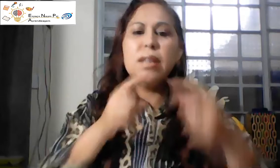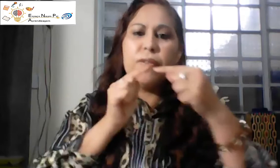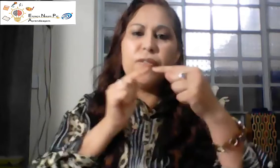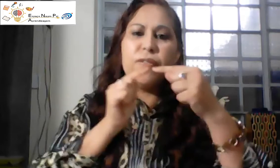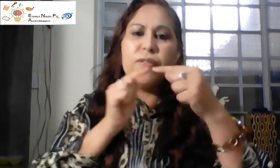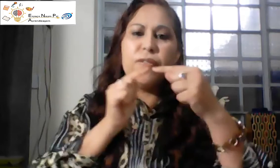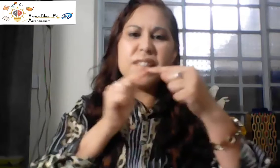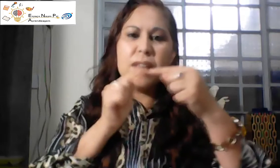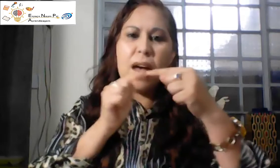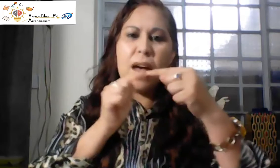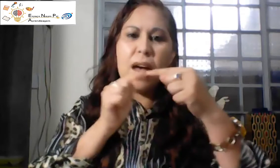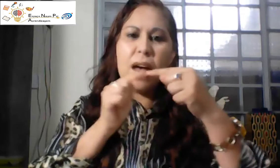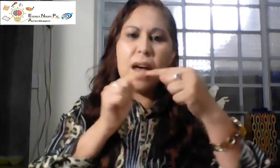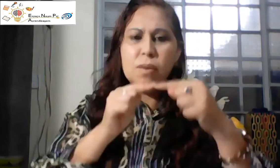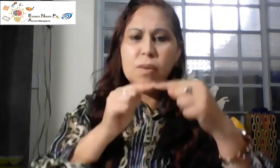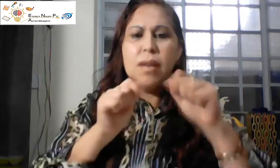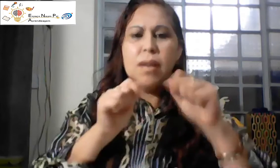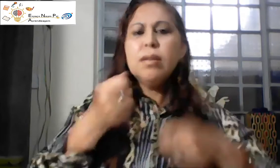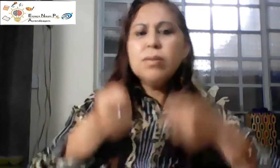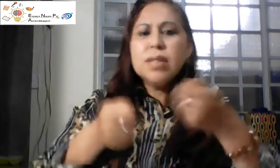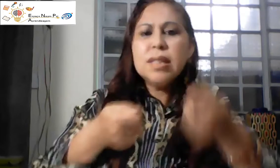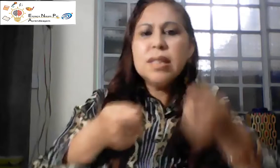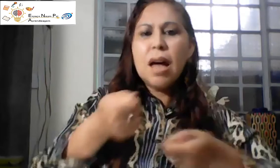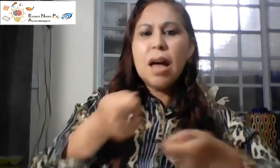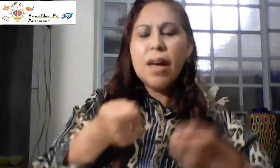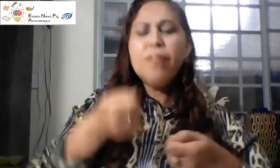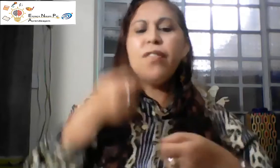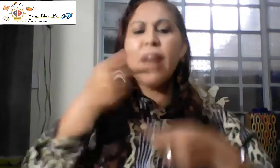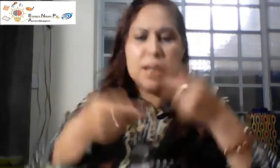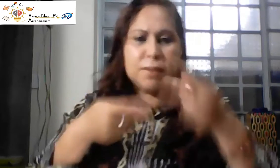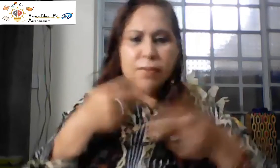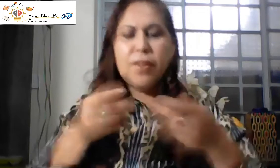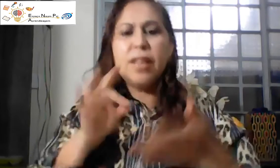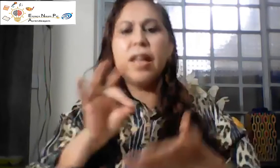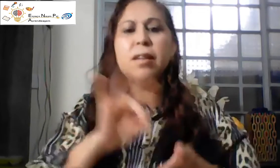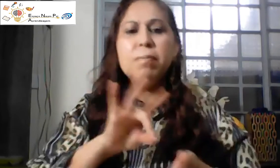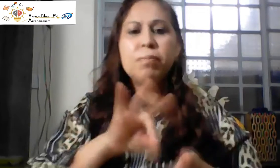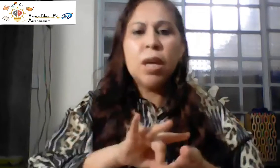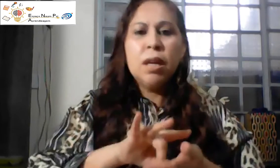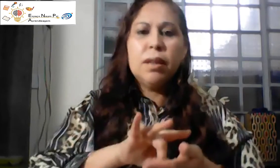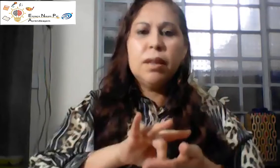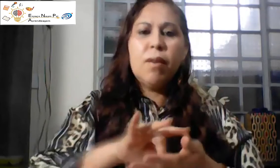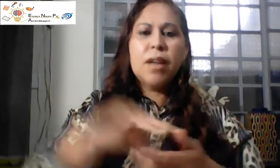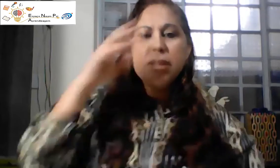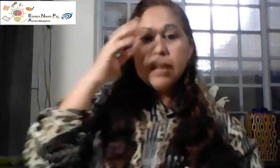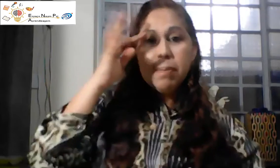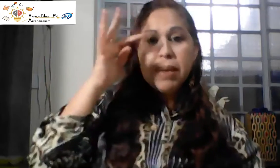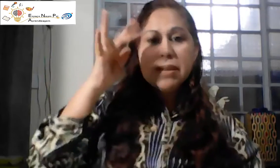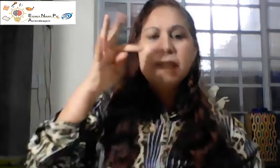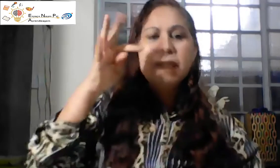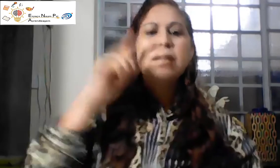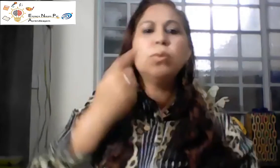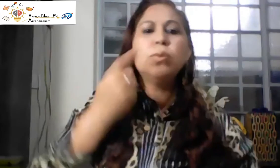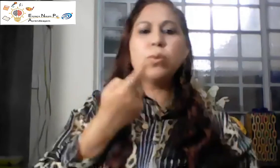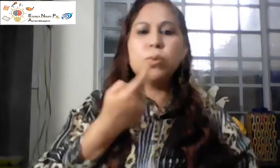de fazer a comparação entre o sinal e a fala, não é verdade? Então, a gente tem que